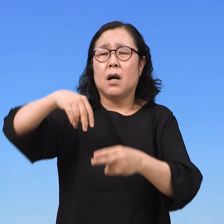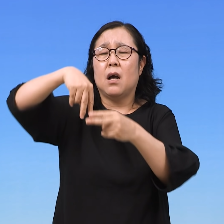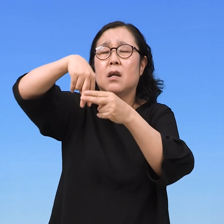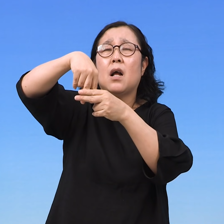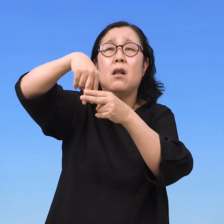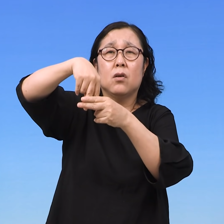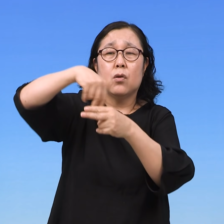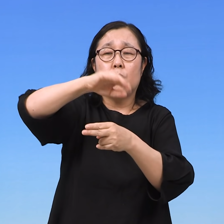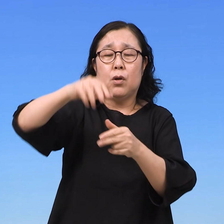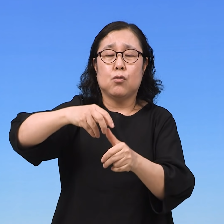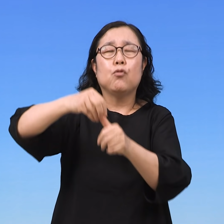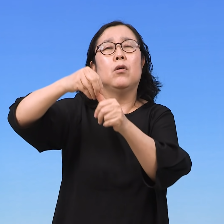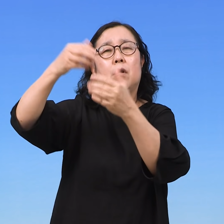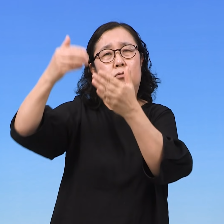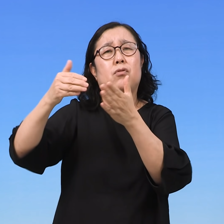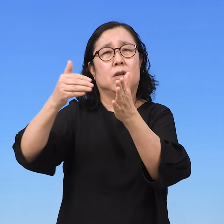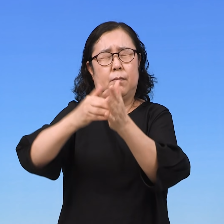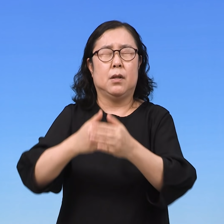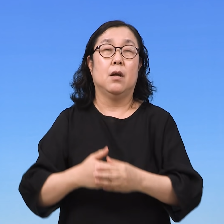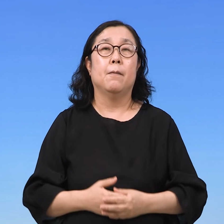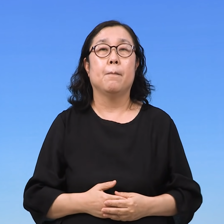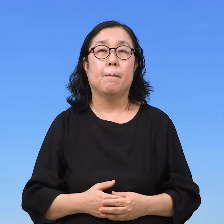통하여 우리가 구원받은 거 아닙니까?